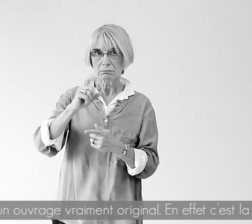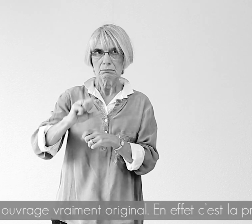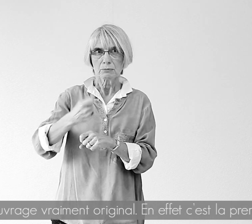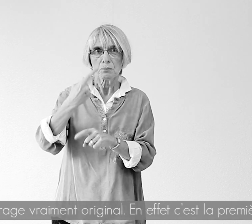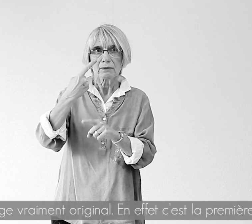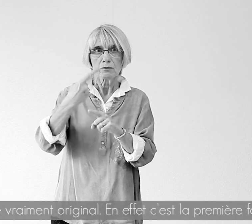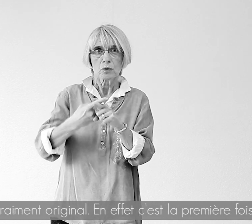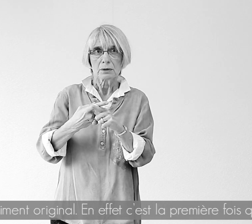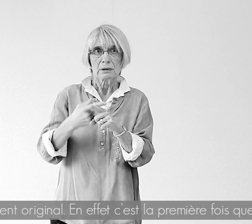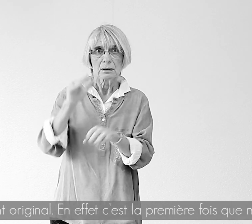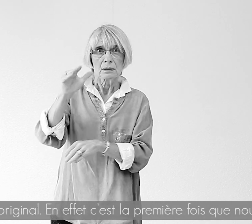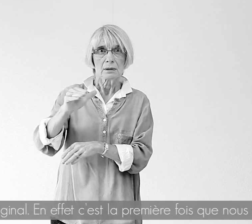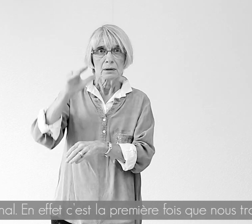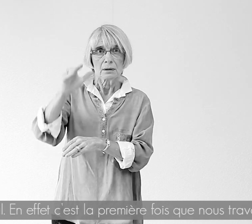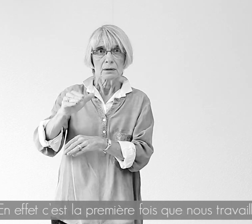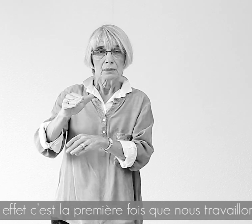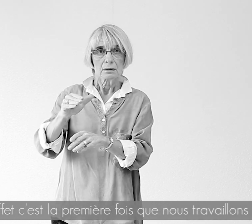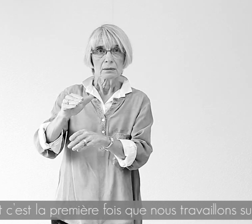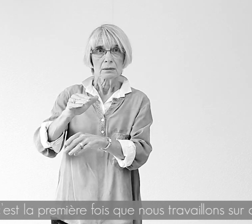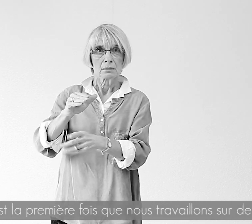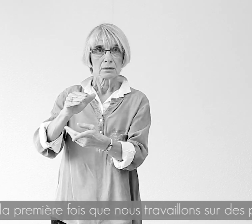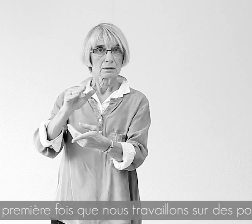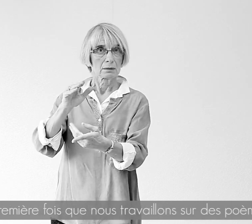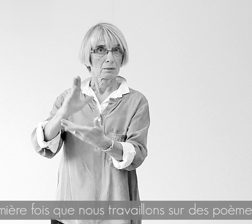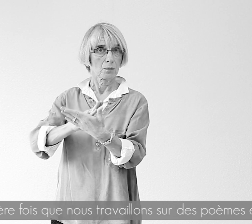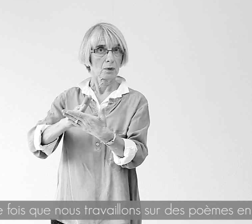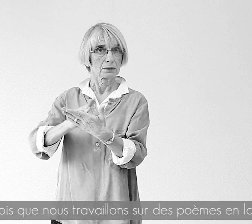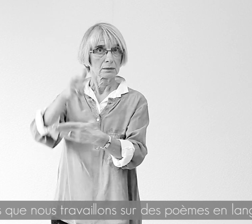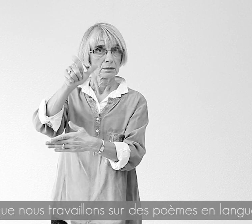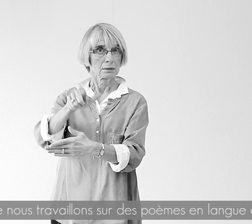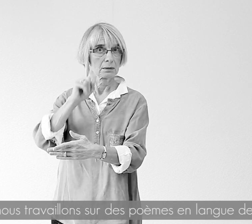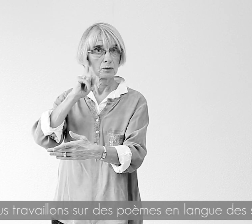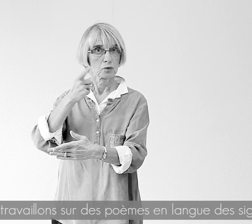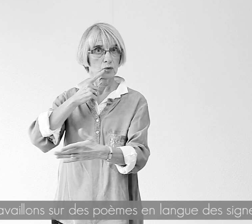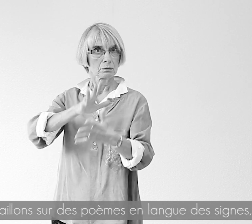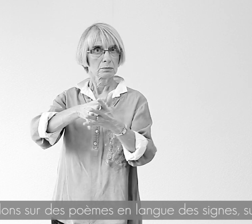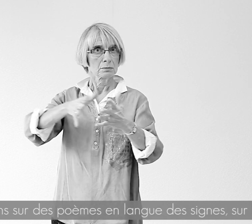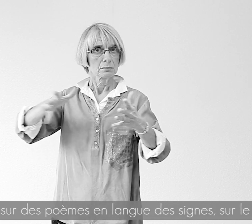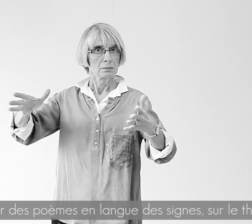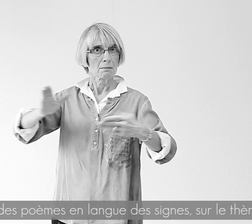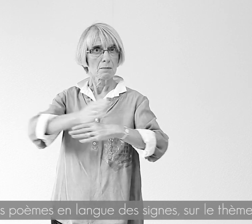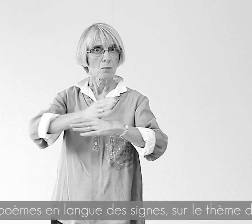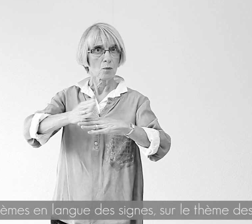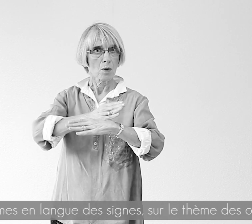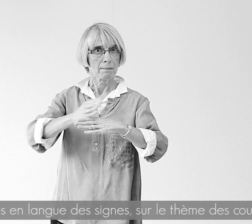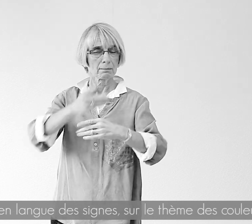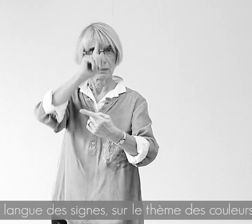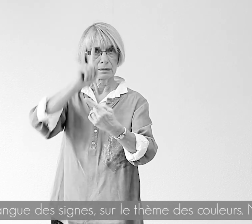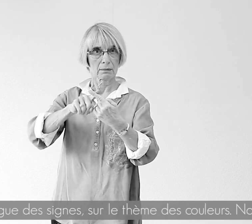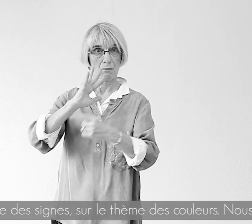En effet, c'est la première fois que nous travaillons sur des poèmes en langue des signes, sur le thème des